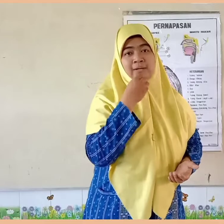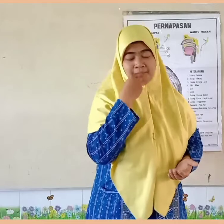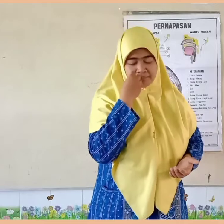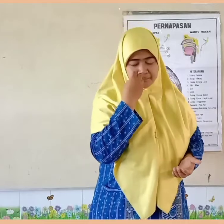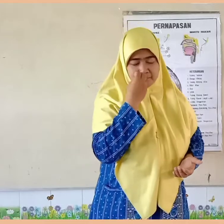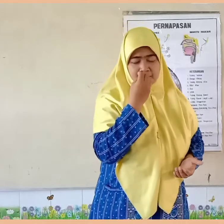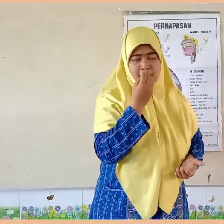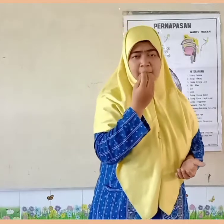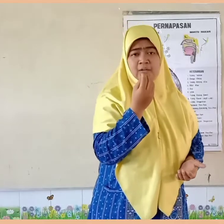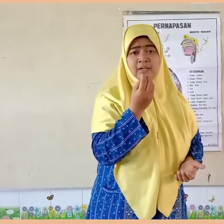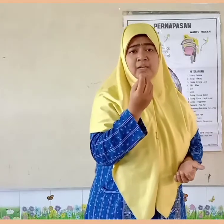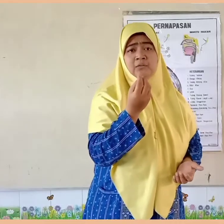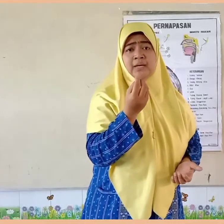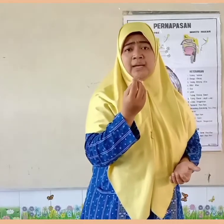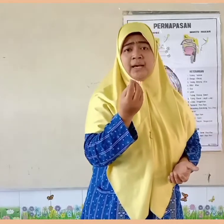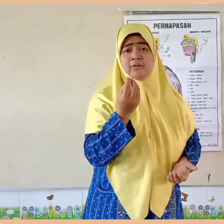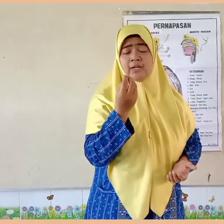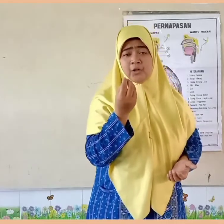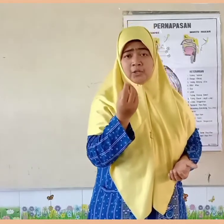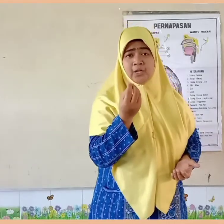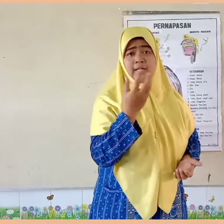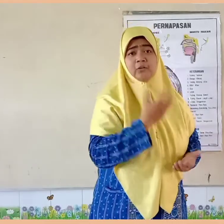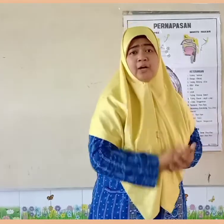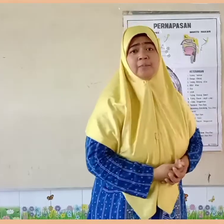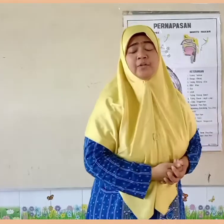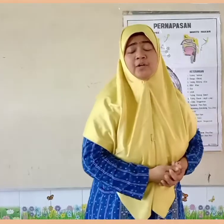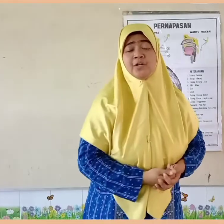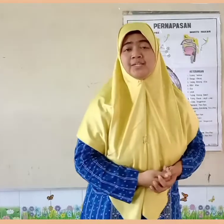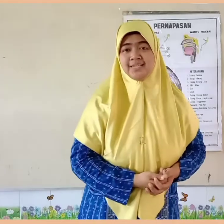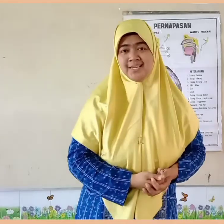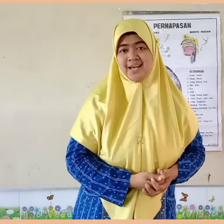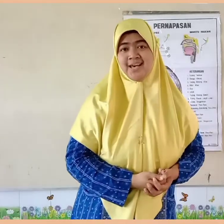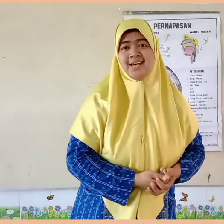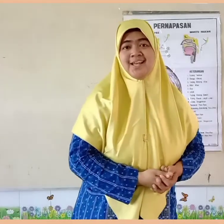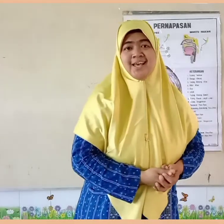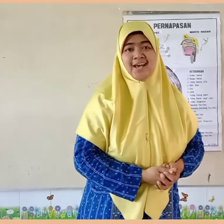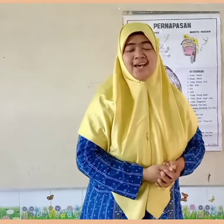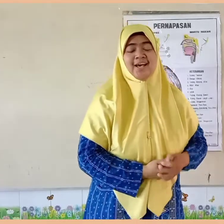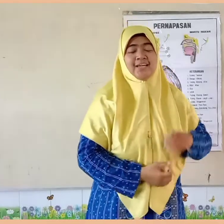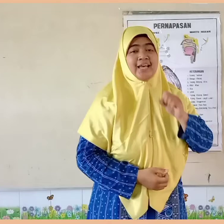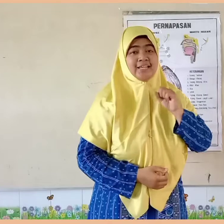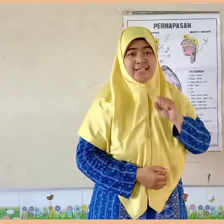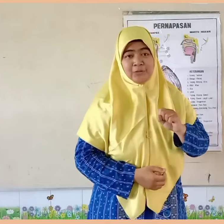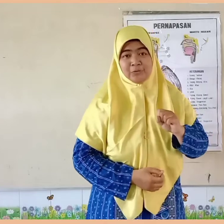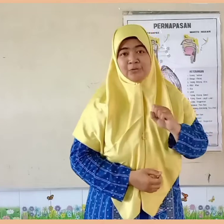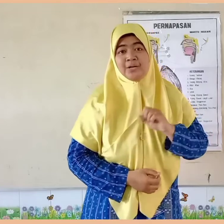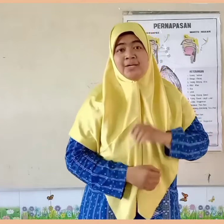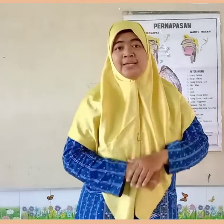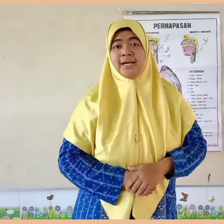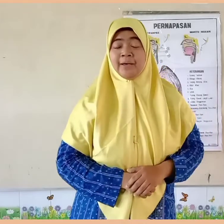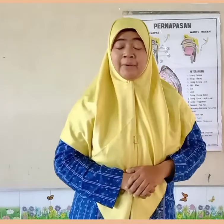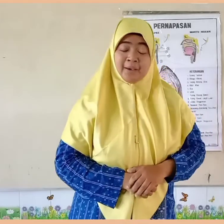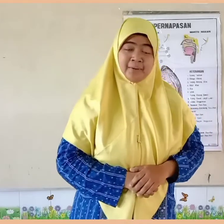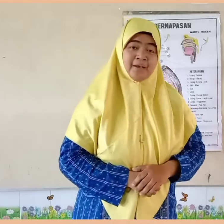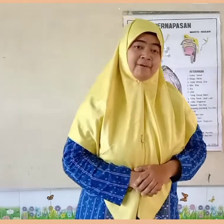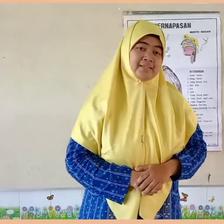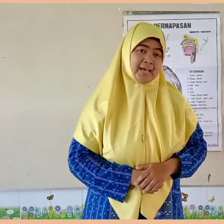keluar mengeluarkan udara kotor yaitu karbon dioksida. Nah, dari situ yang namanya